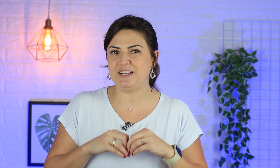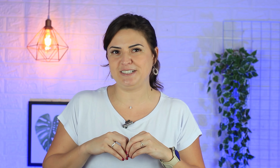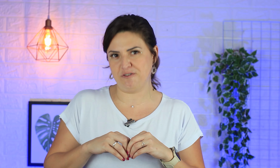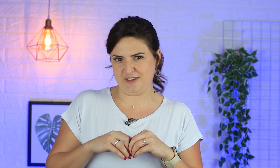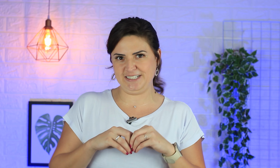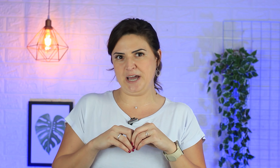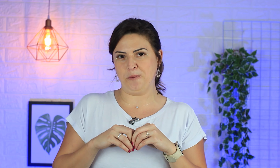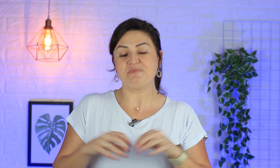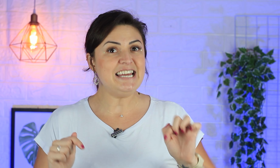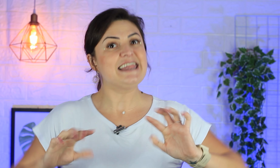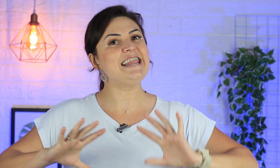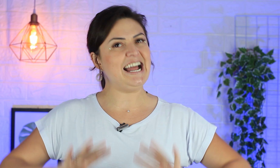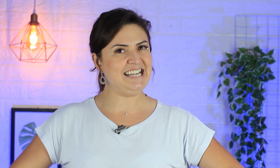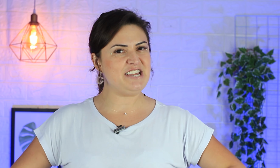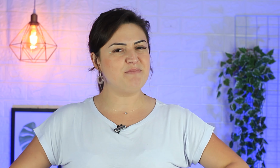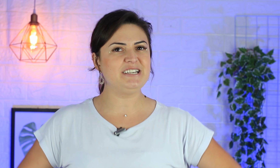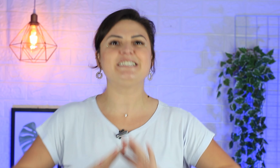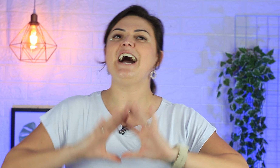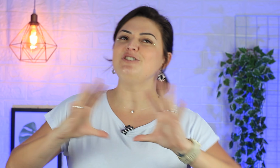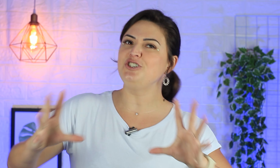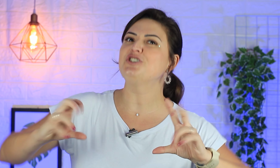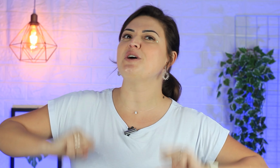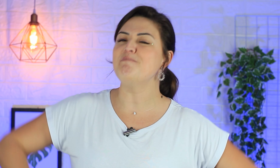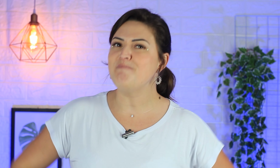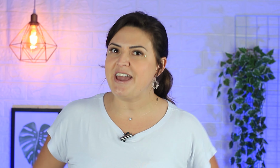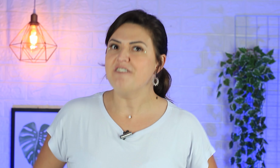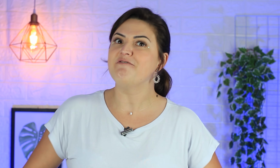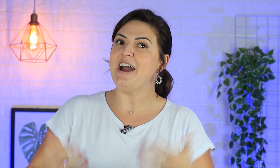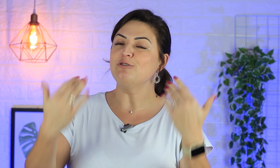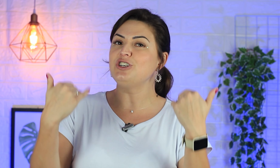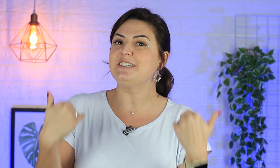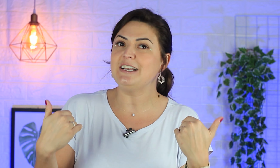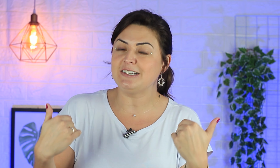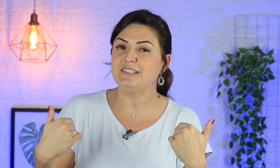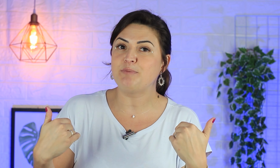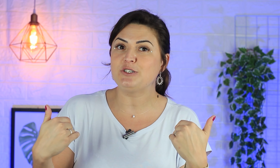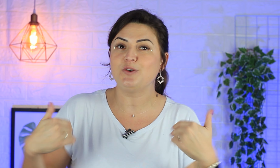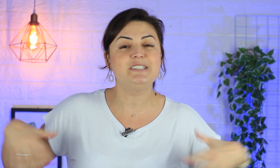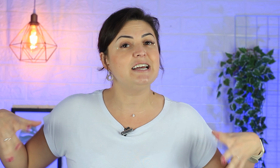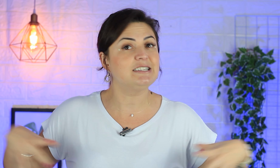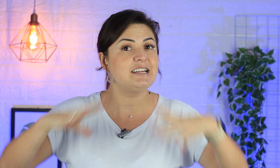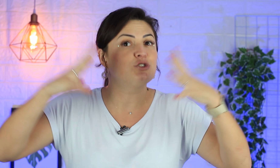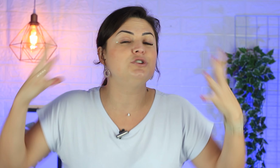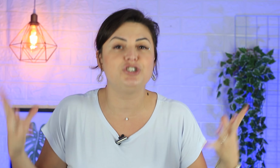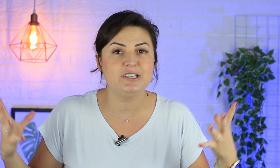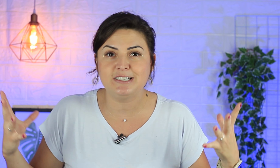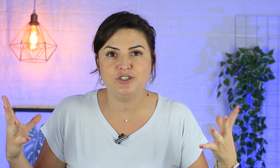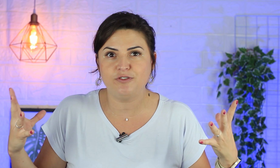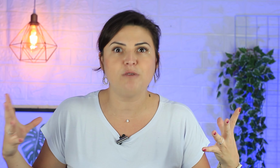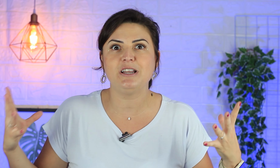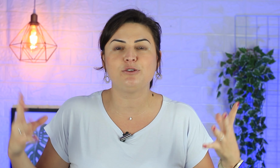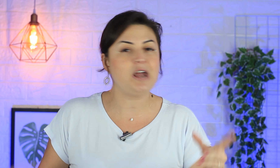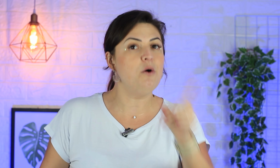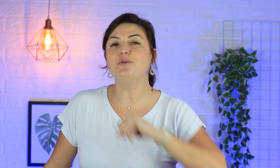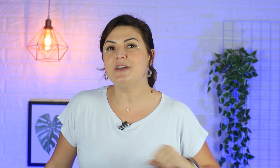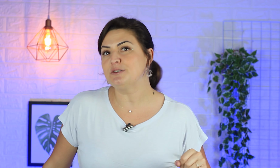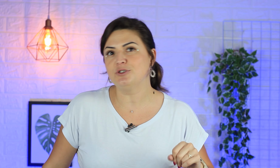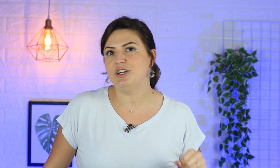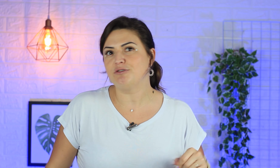expressão facial. E na Libras, a gente também vai utilizar essas expressões e elas tem que surgir assim, de forma natural, do mesmo jeito